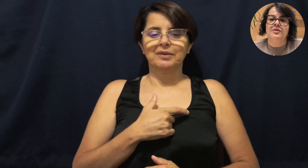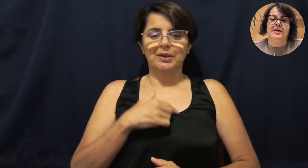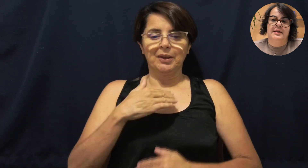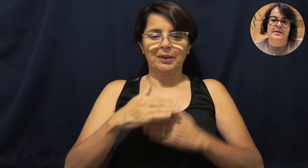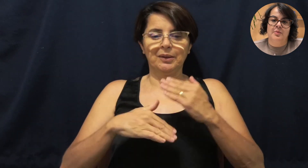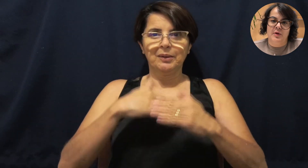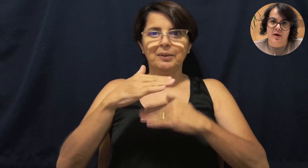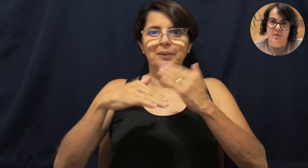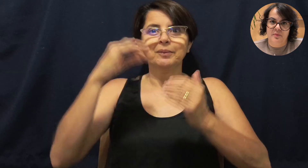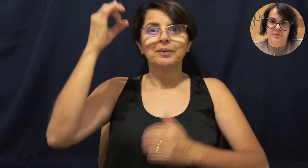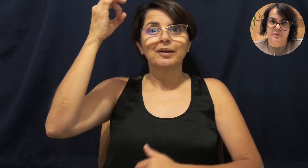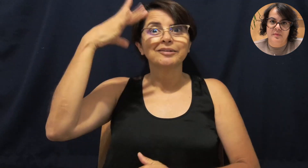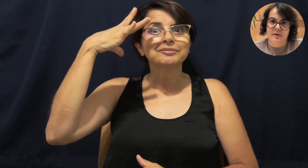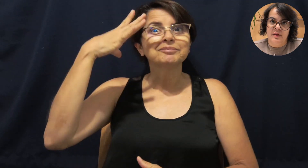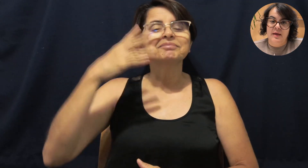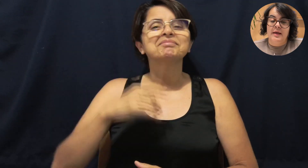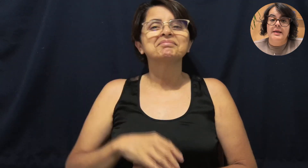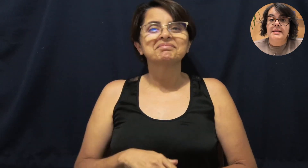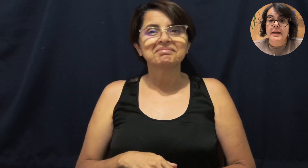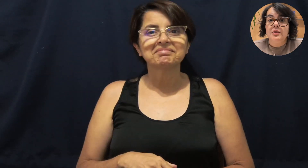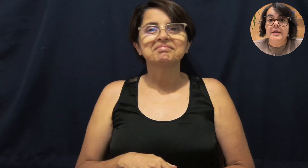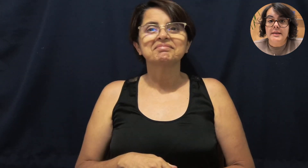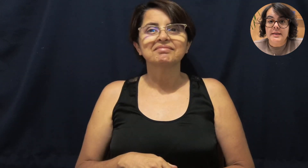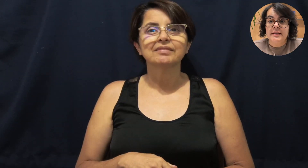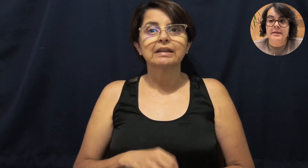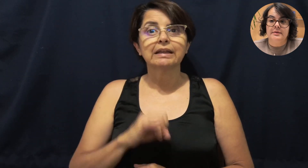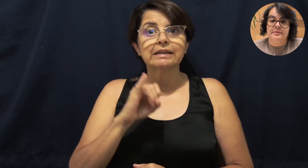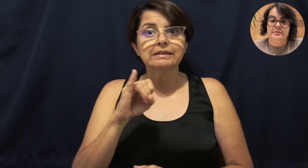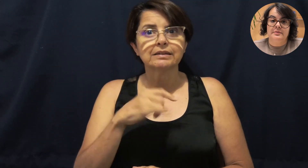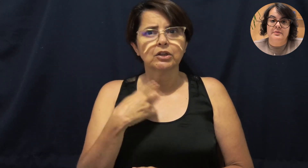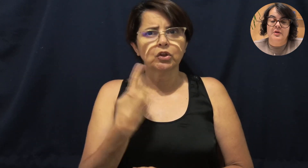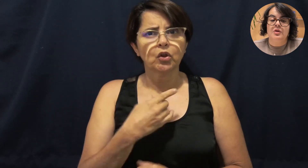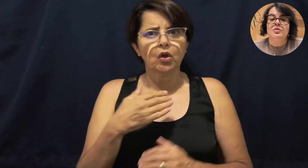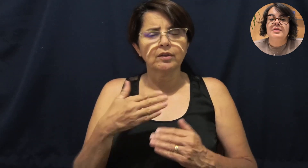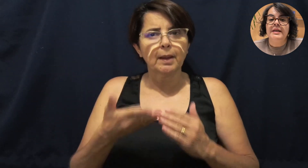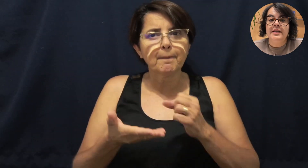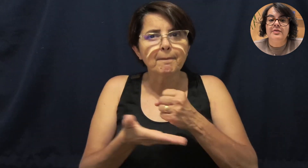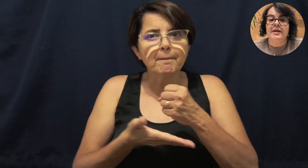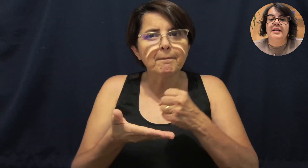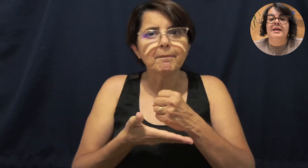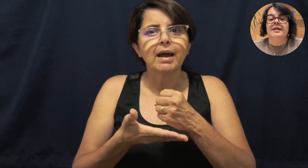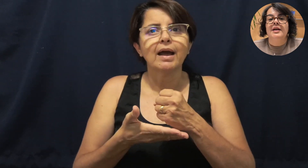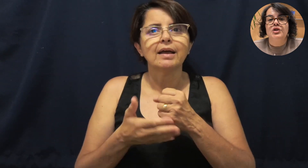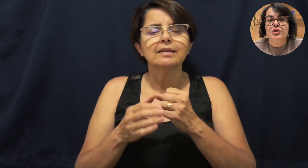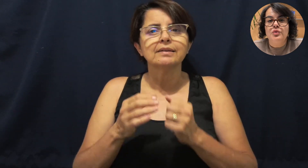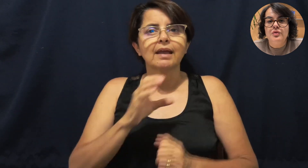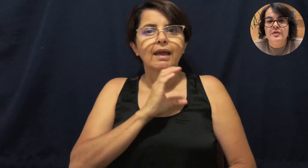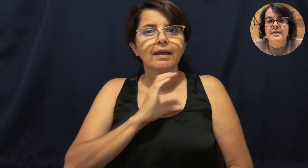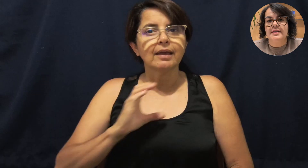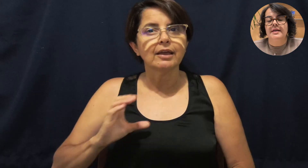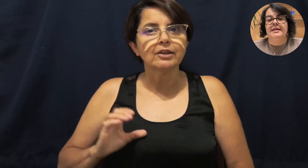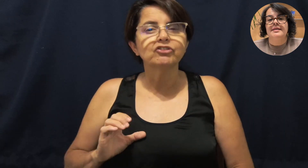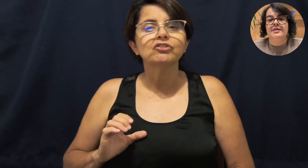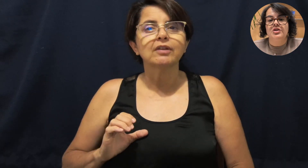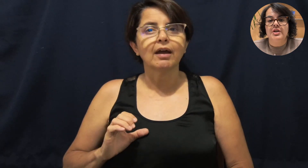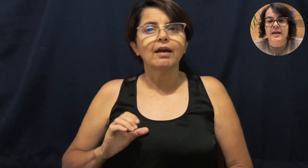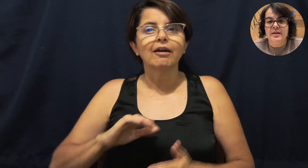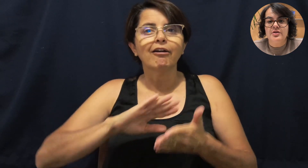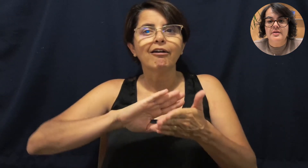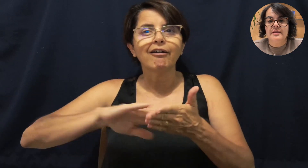nossa edificação moral, que sendo cristã, nos livra das chuvas,